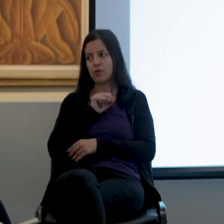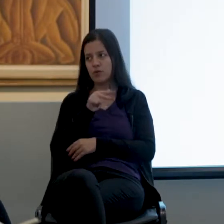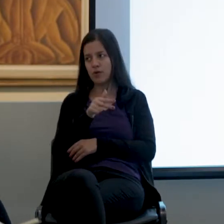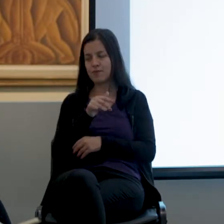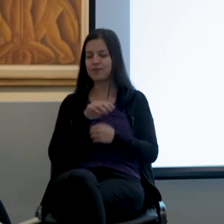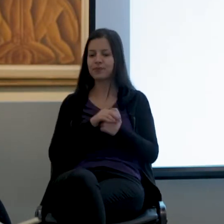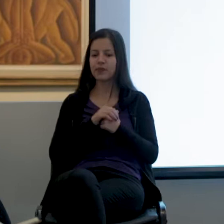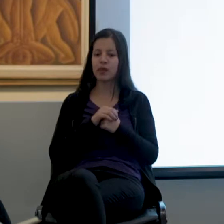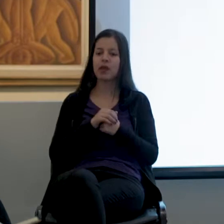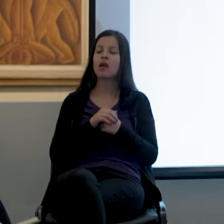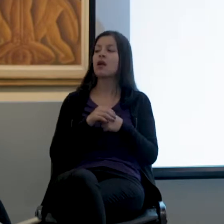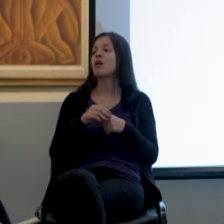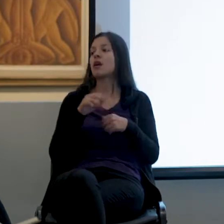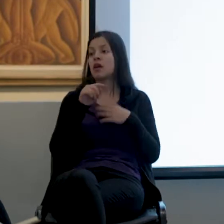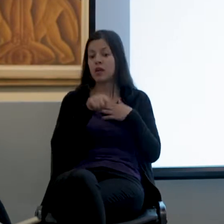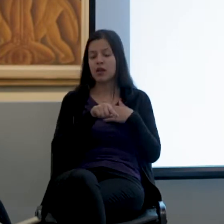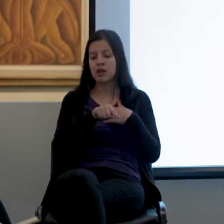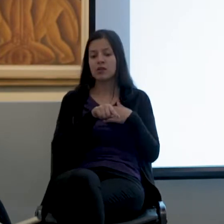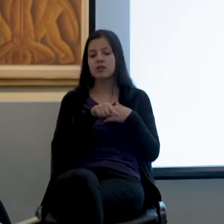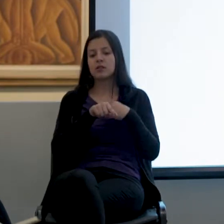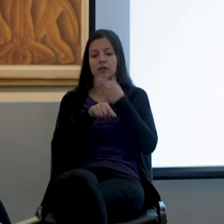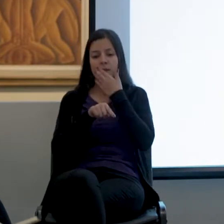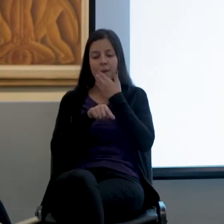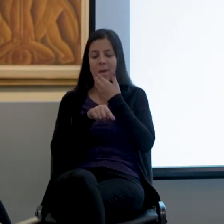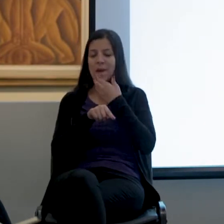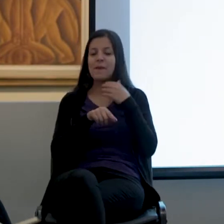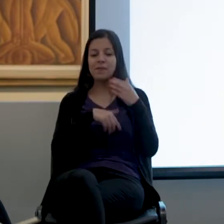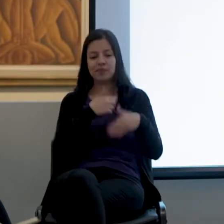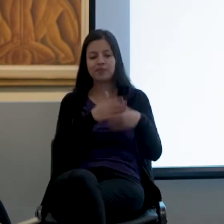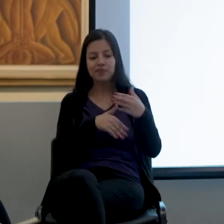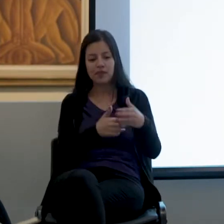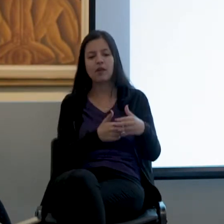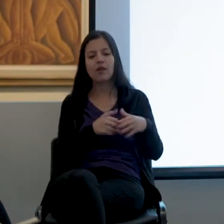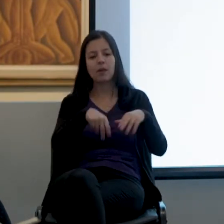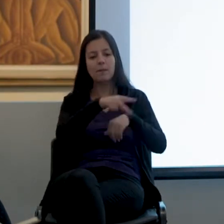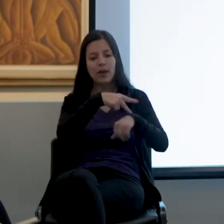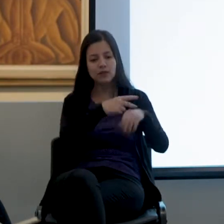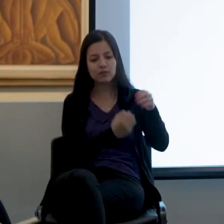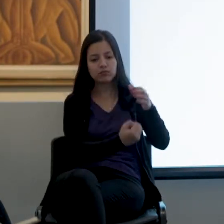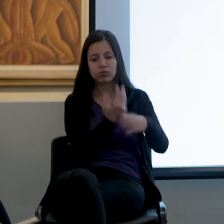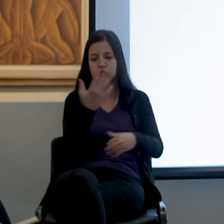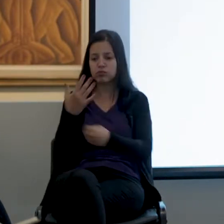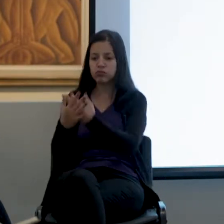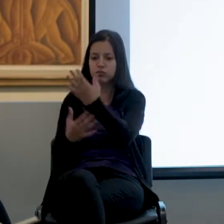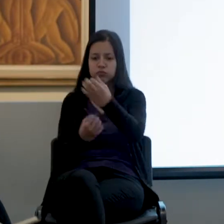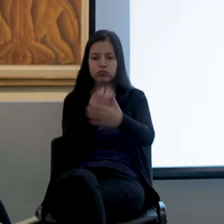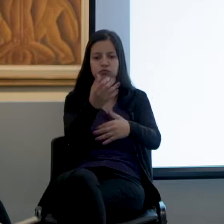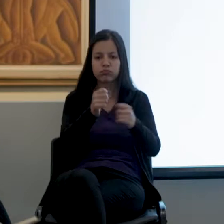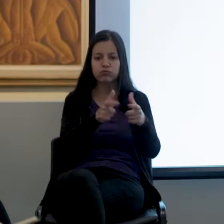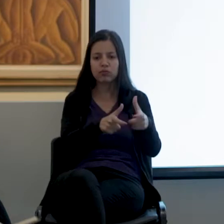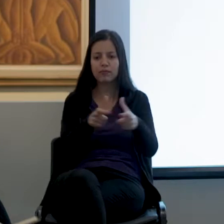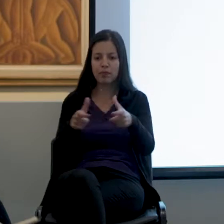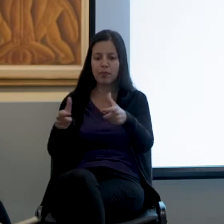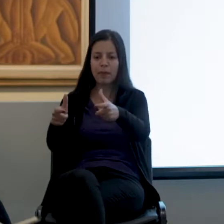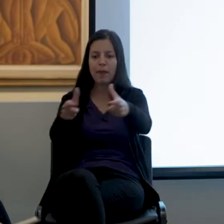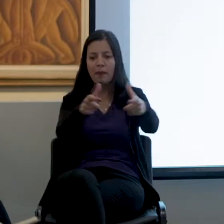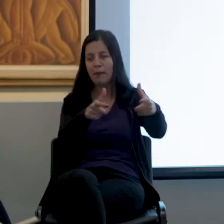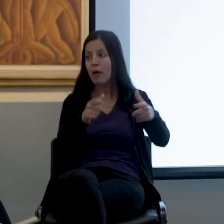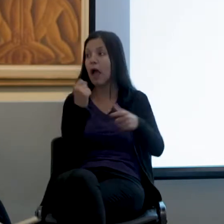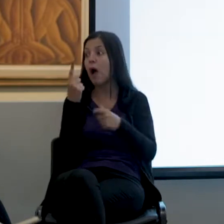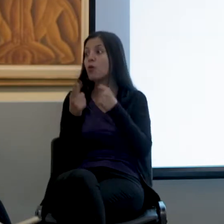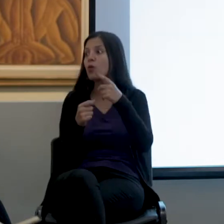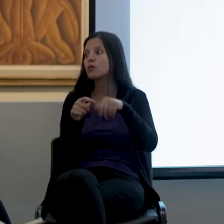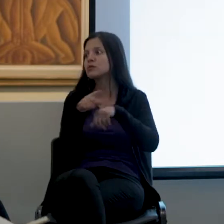Ao mesmo tempo que esse processo vai acontecendo em vários lugares, e em alguns nem acontece, ou demora séculos